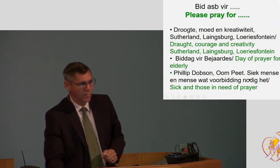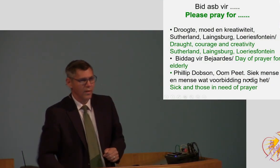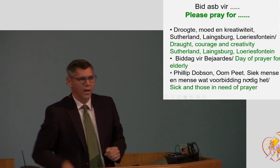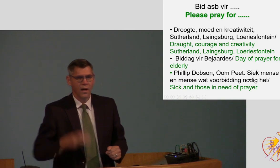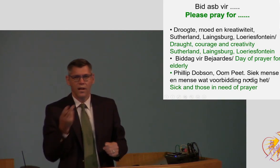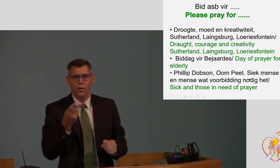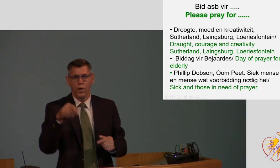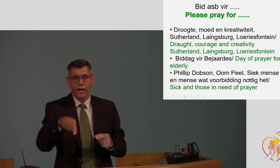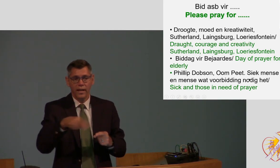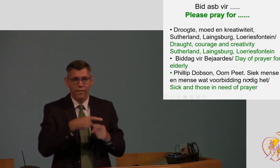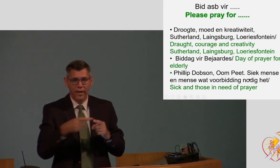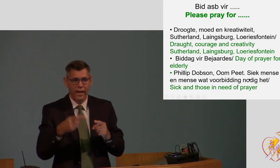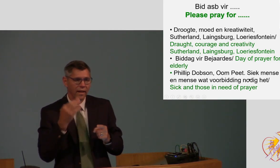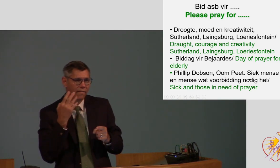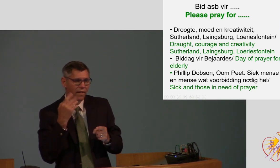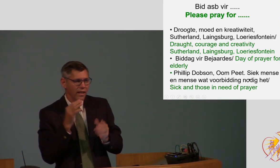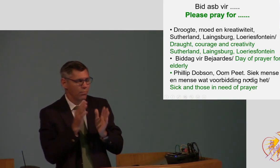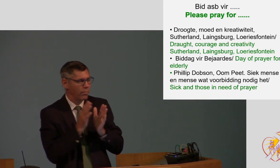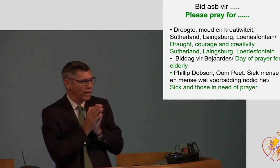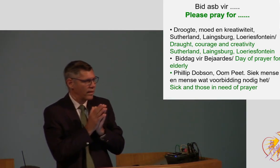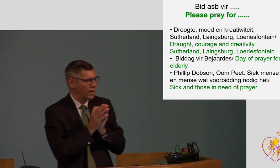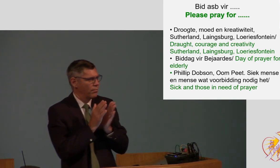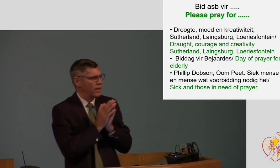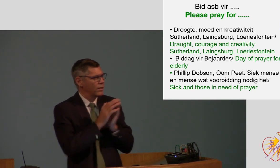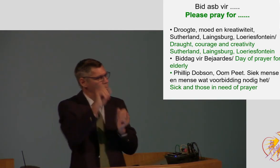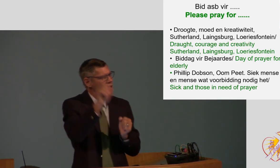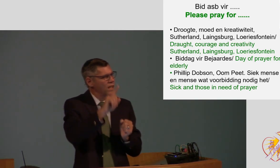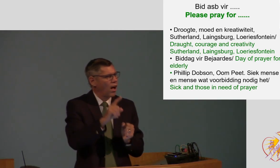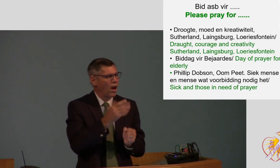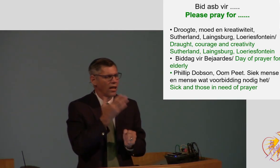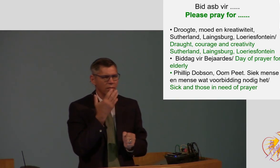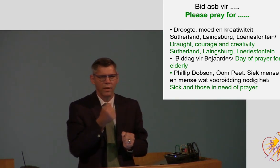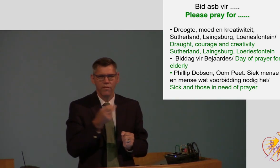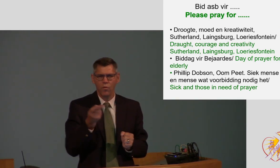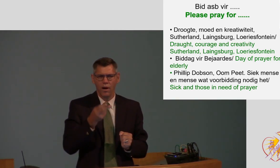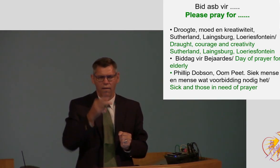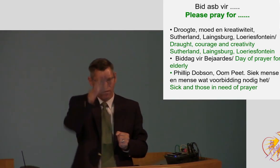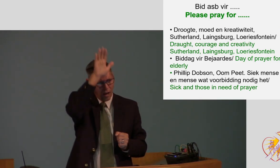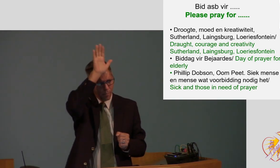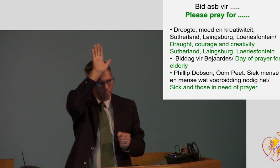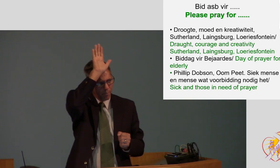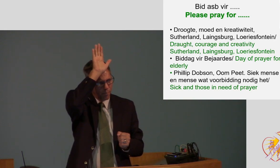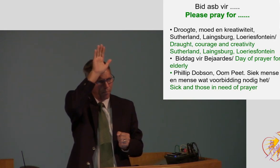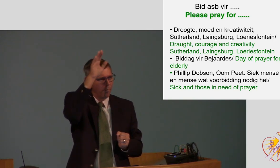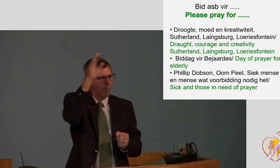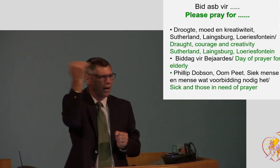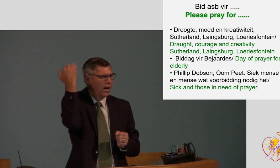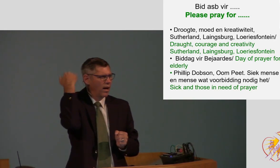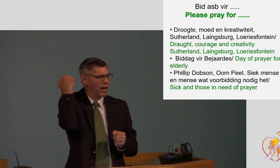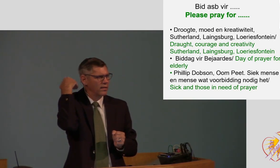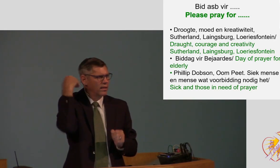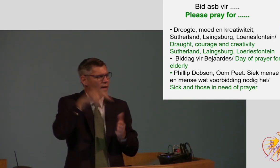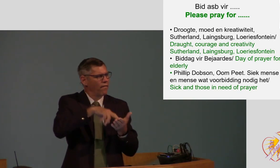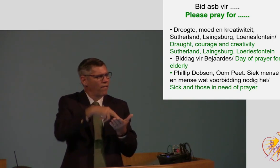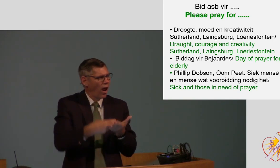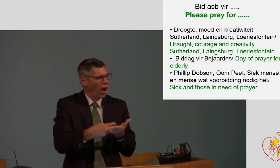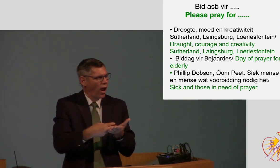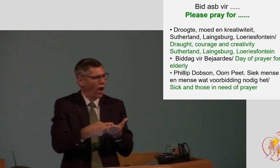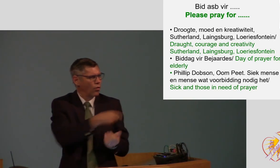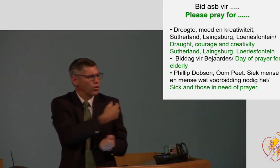En ook hierdie week, wanneer bid spesiaal asseblief ook Philip, gister geval,